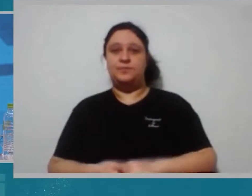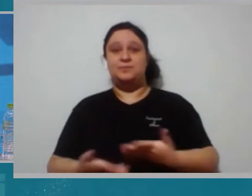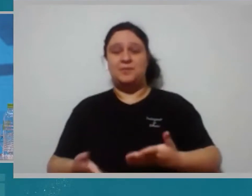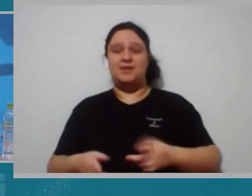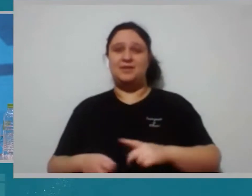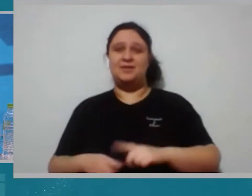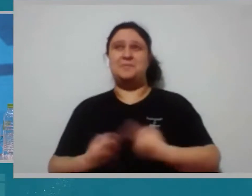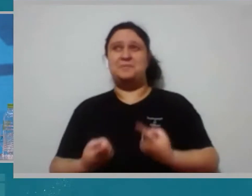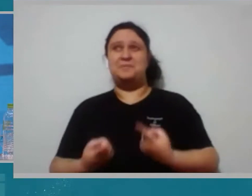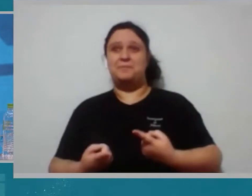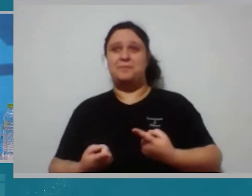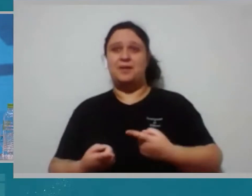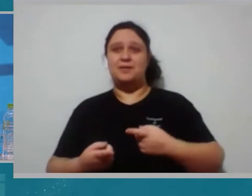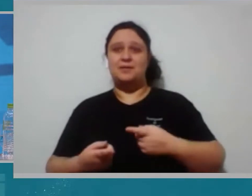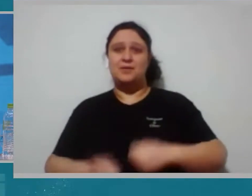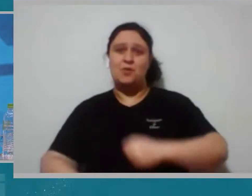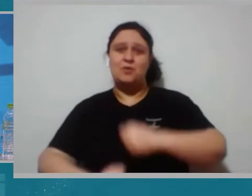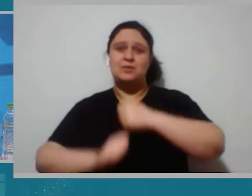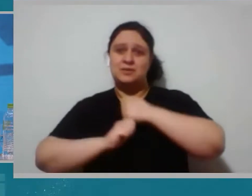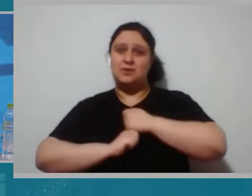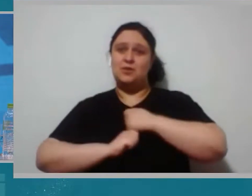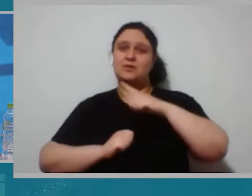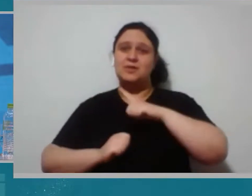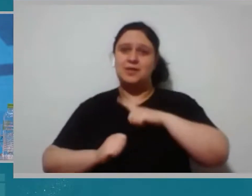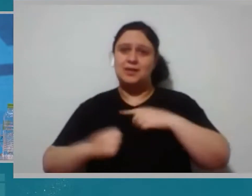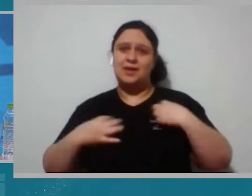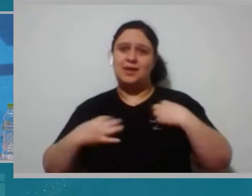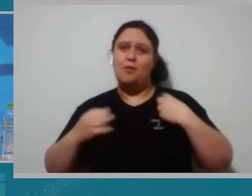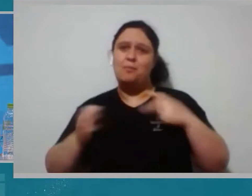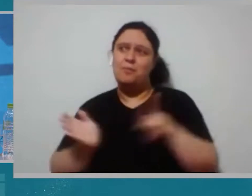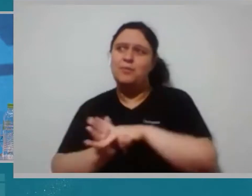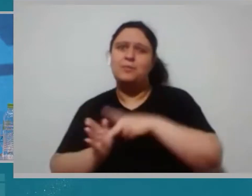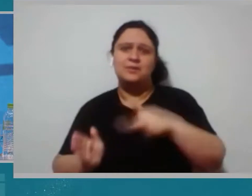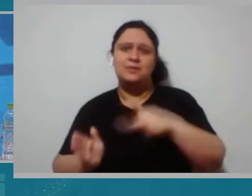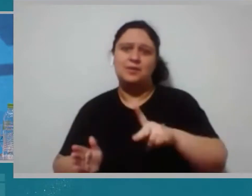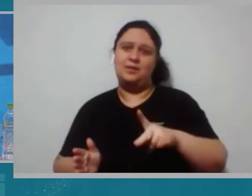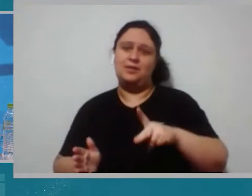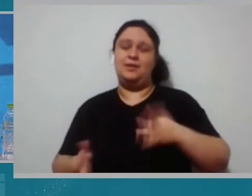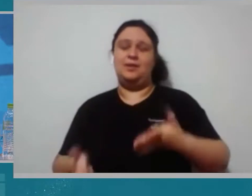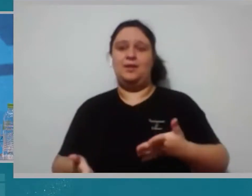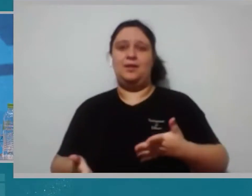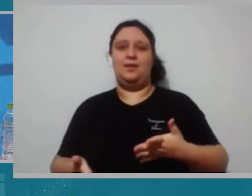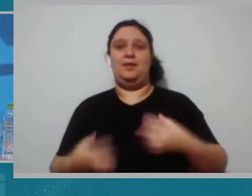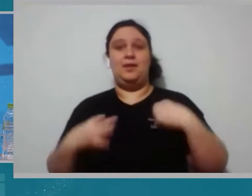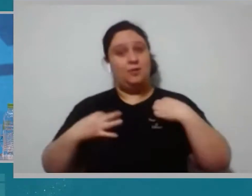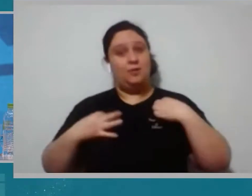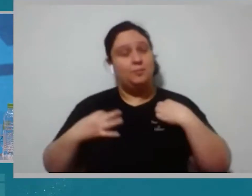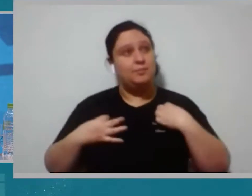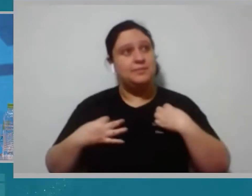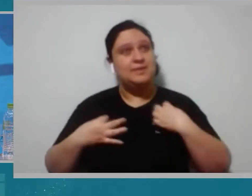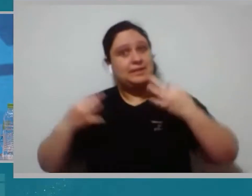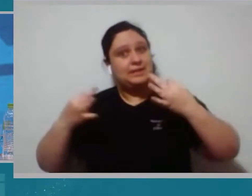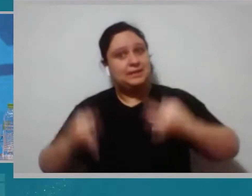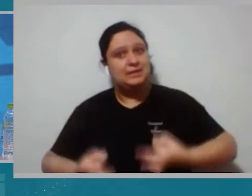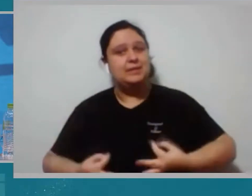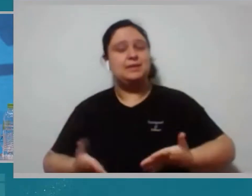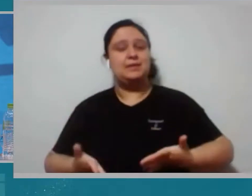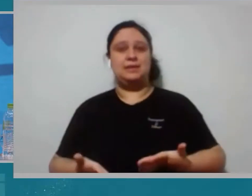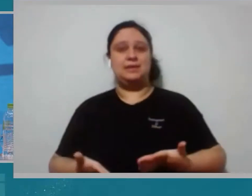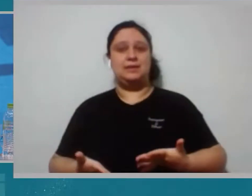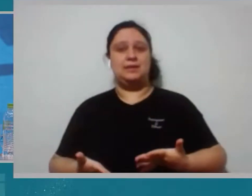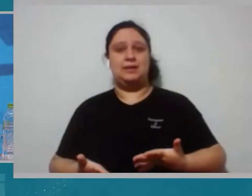túnica sacerdotal, né, com estola sacerdotal e com toda aquela traje de